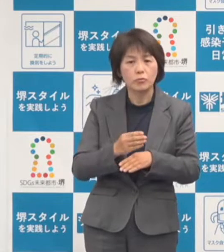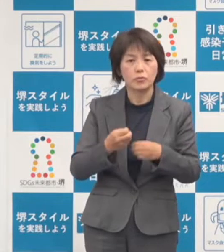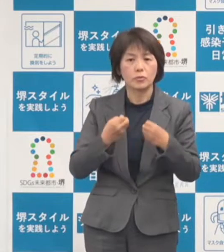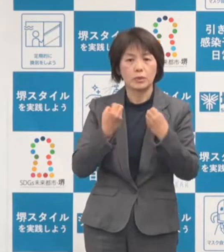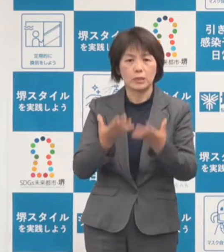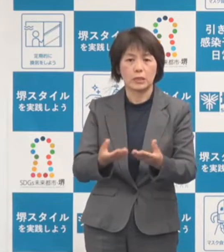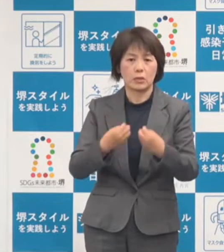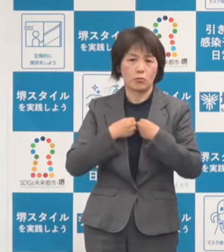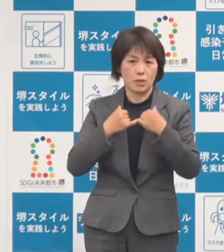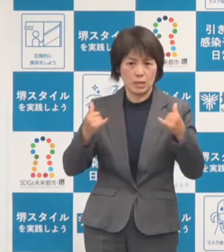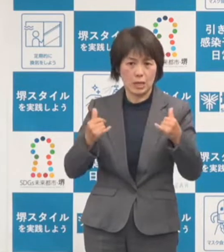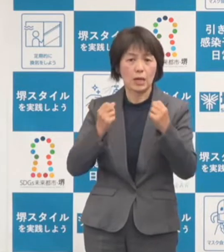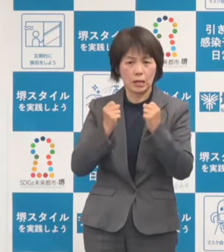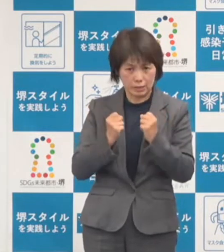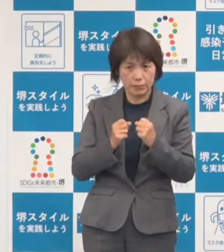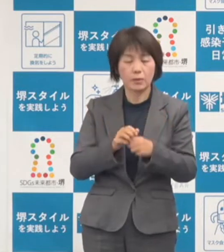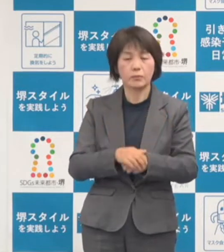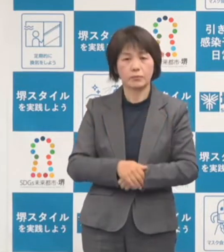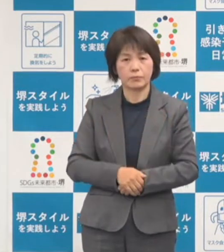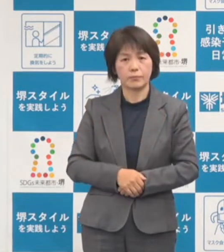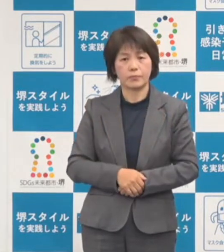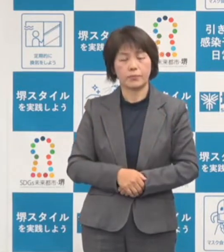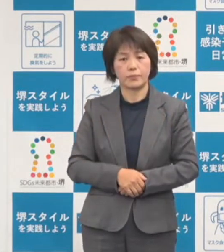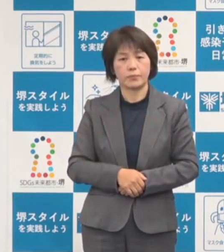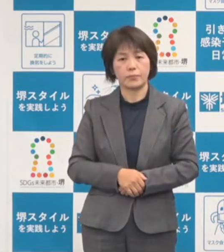日もあります。